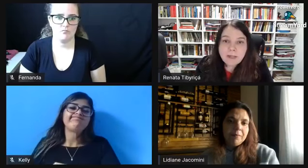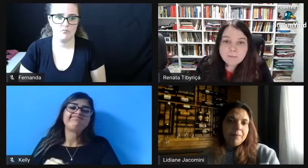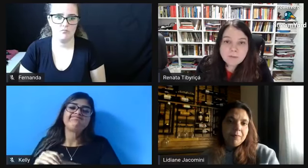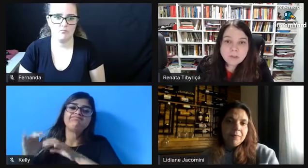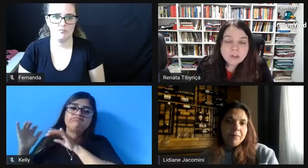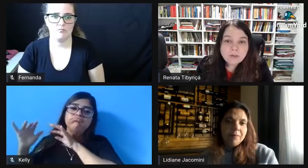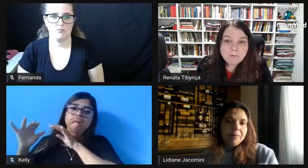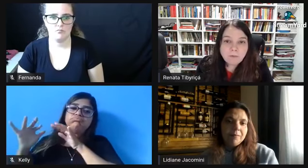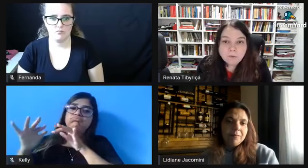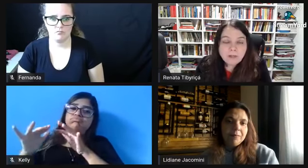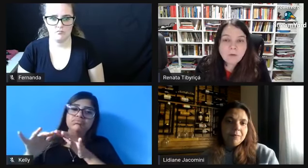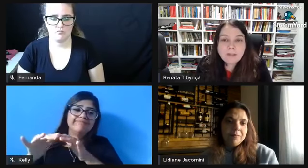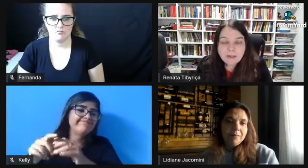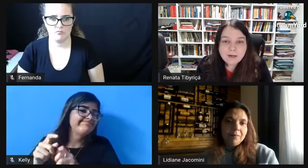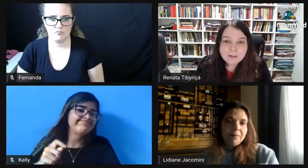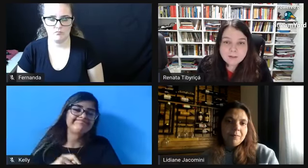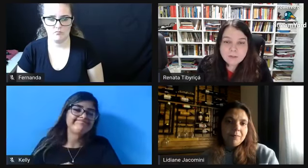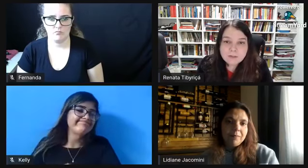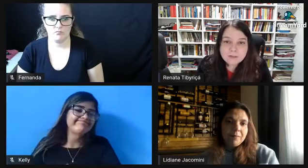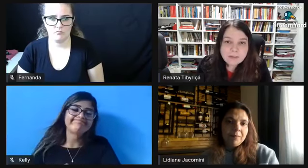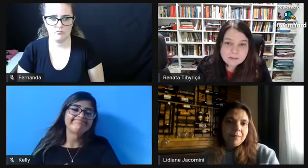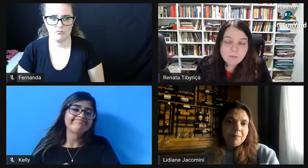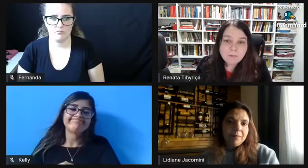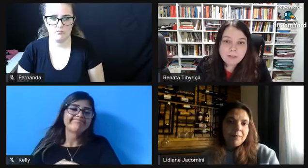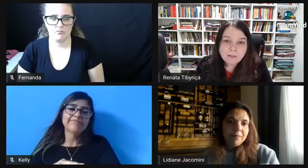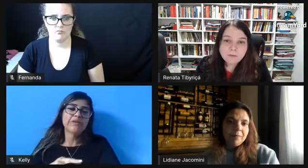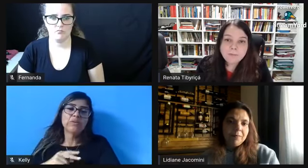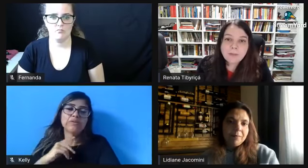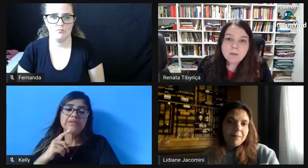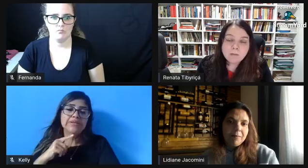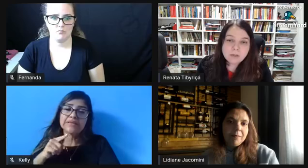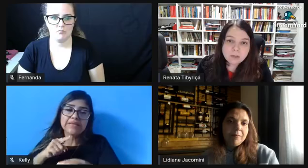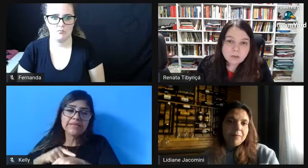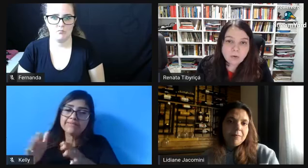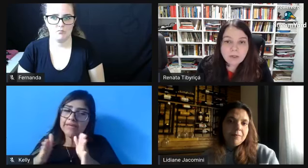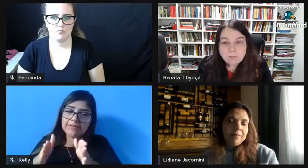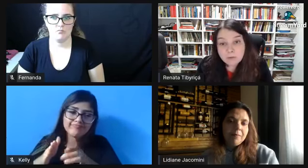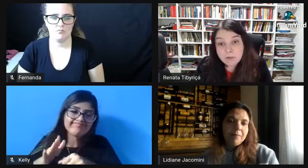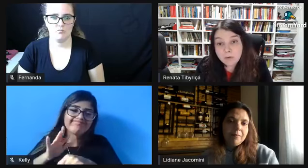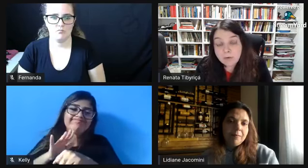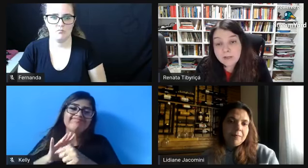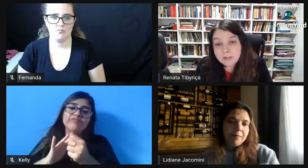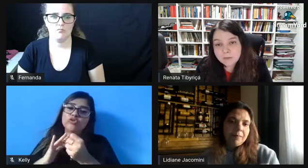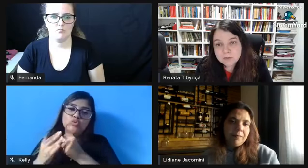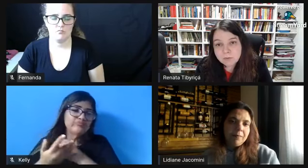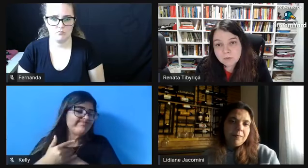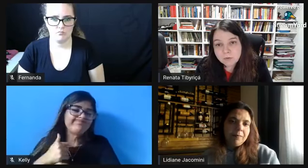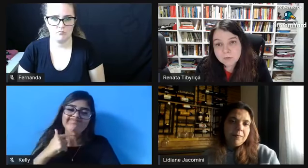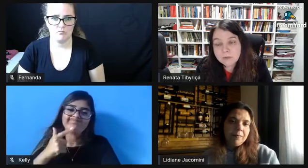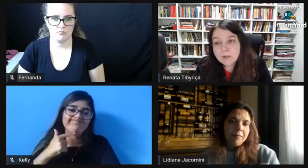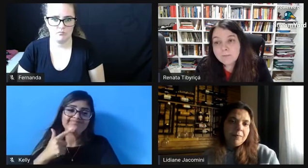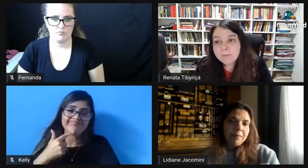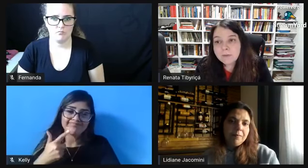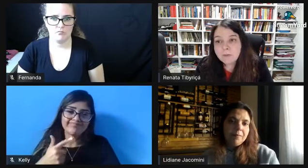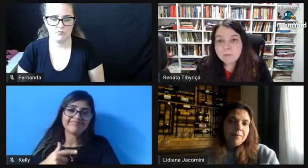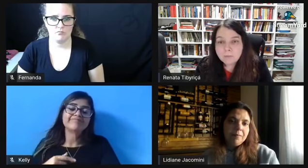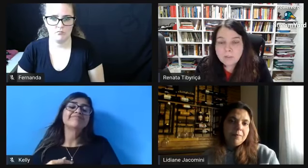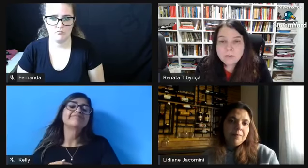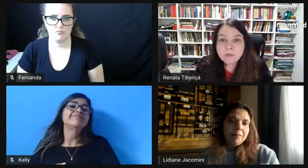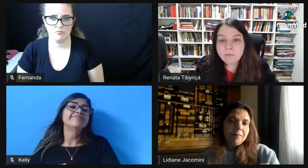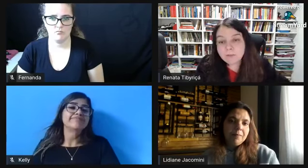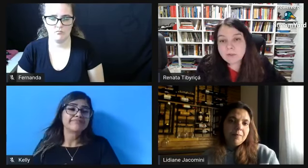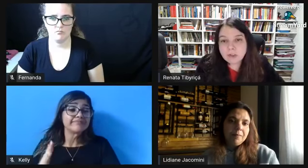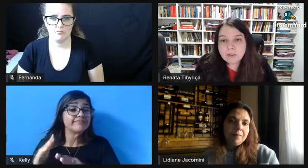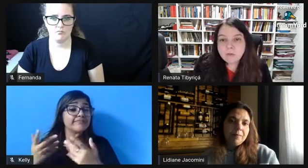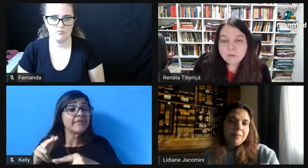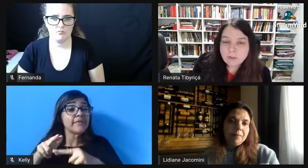e não dá para a gente voltar ao que era antes nesse momento, porque a gente poderia colocar em risco as pessoas. Então, por